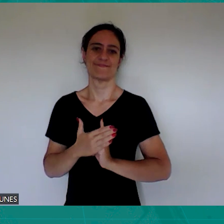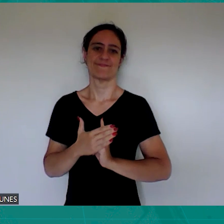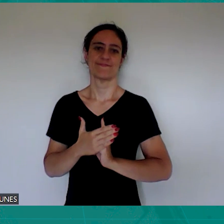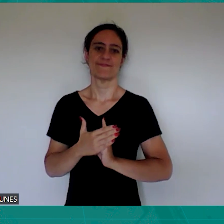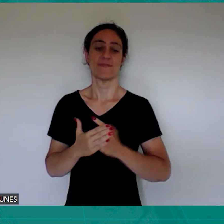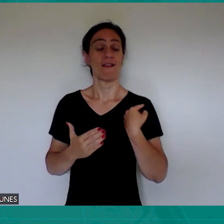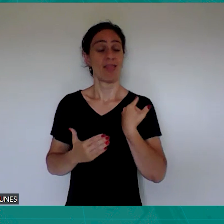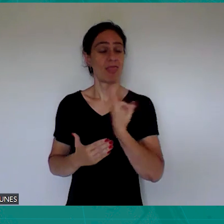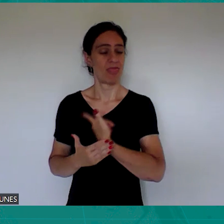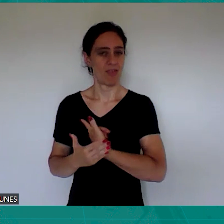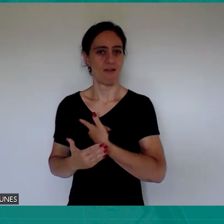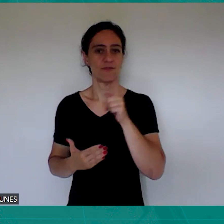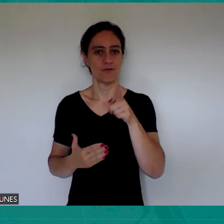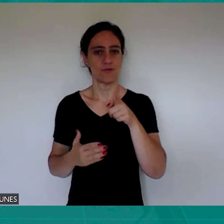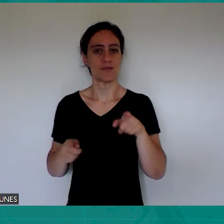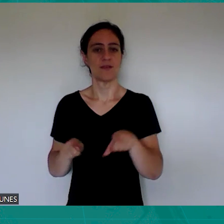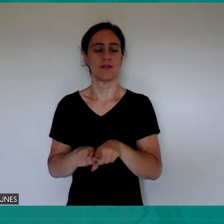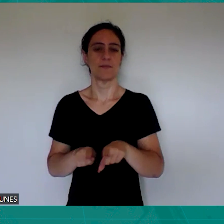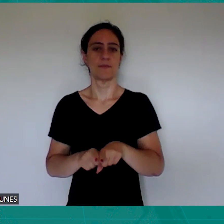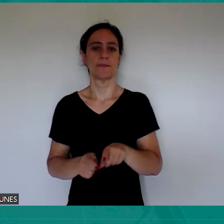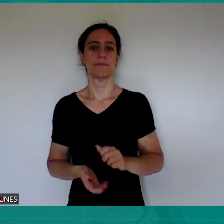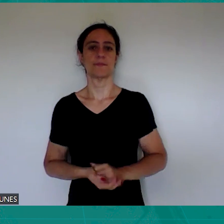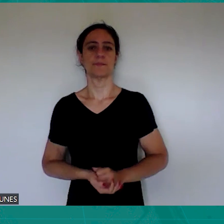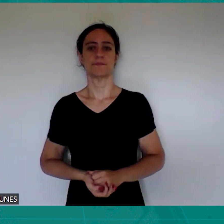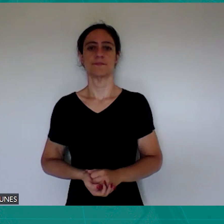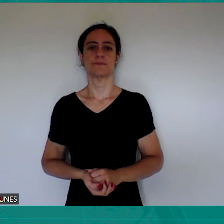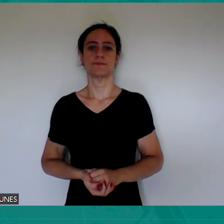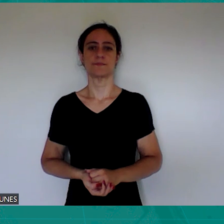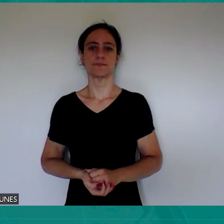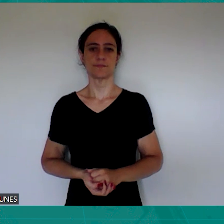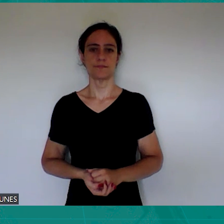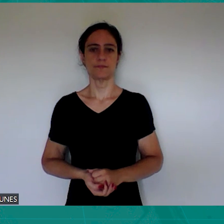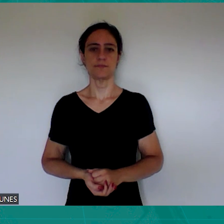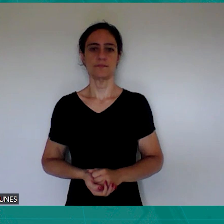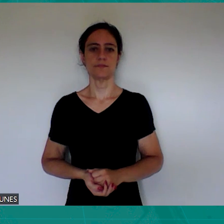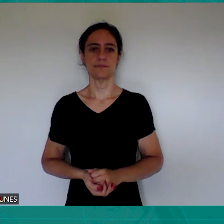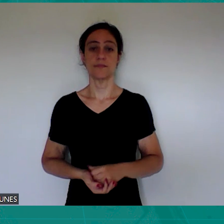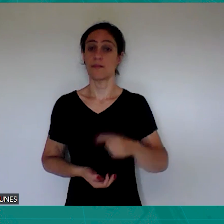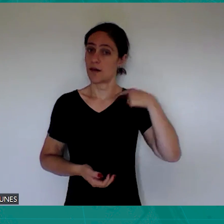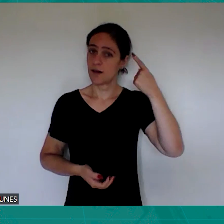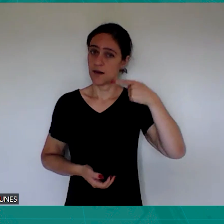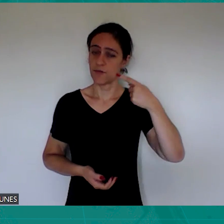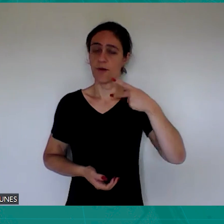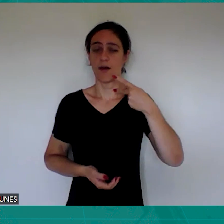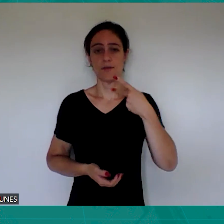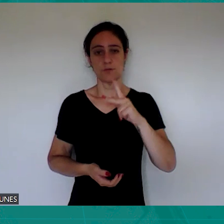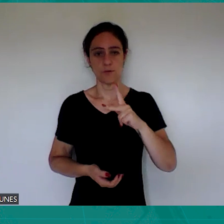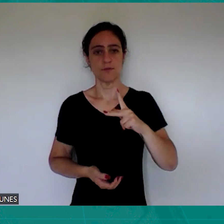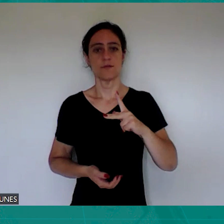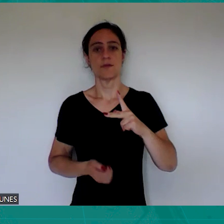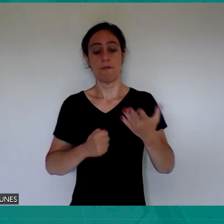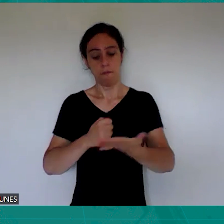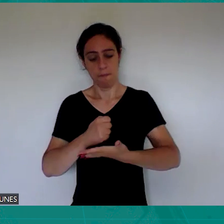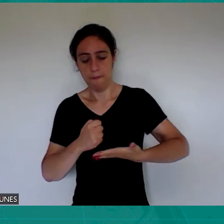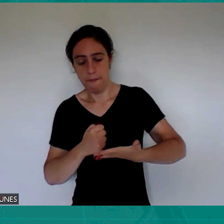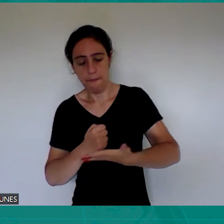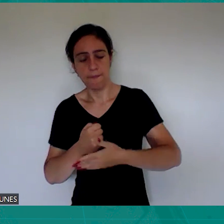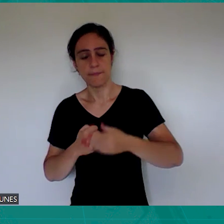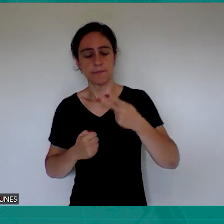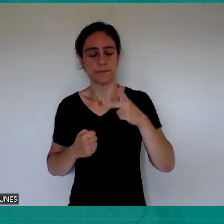vivendo em você, Ele é o seu advogado, Ele é o seu paracleto, Ele é o